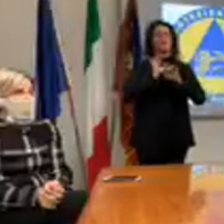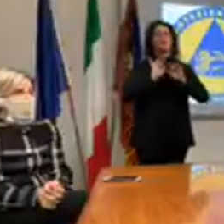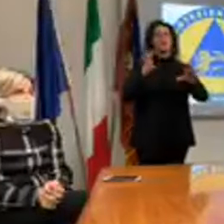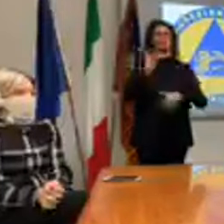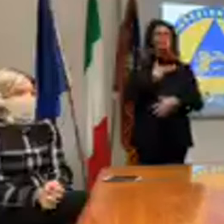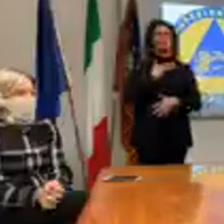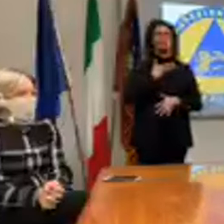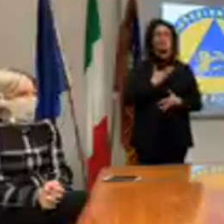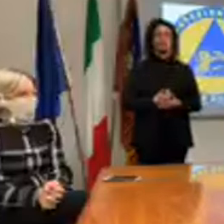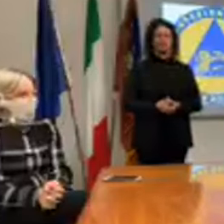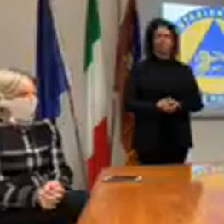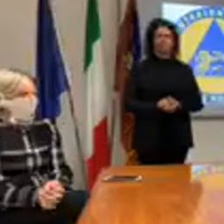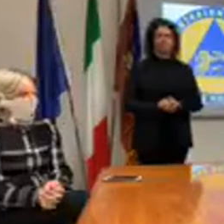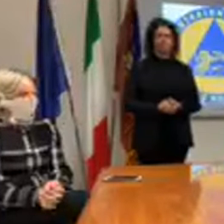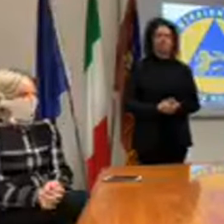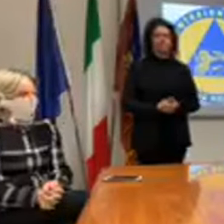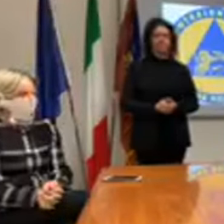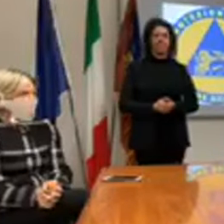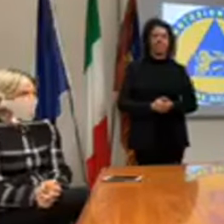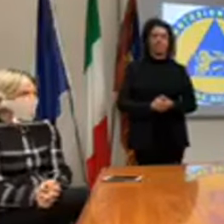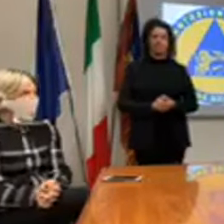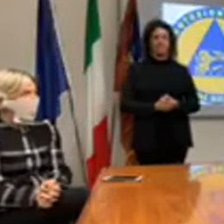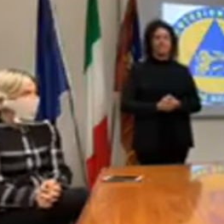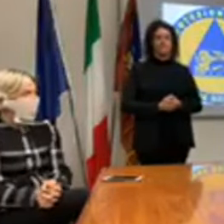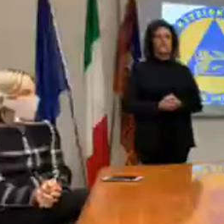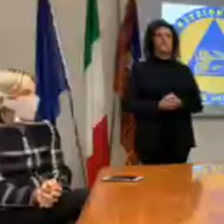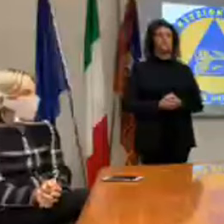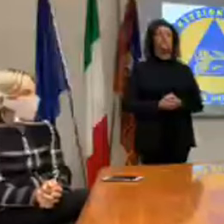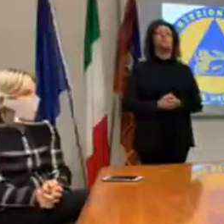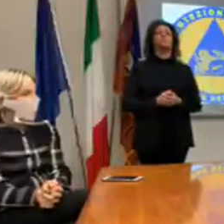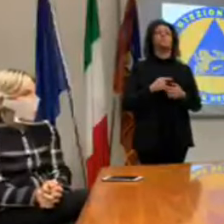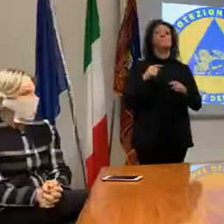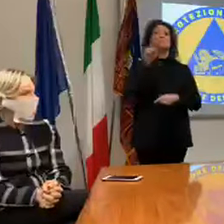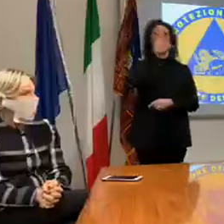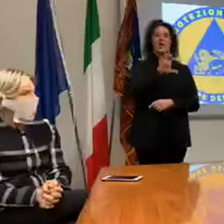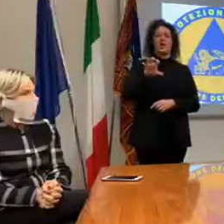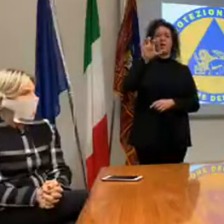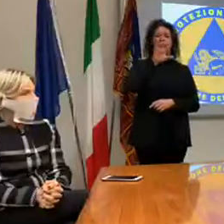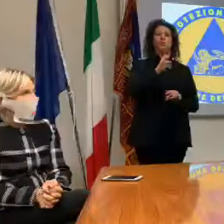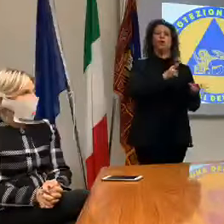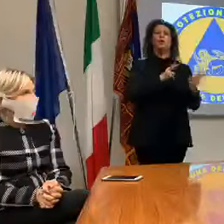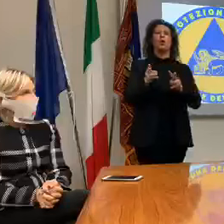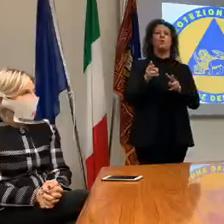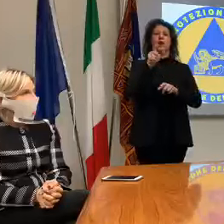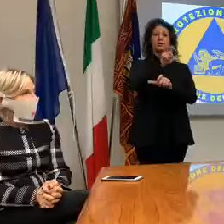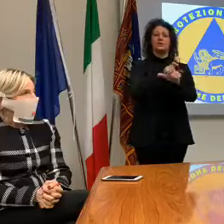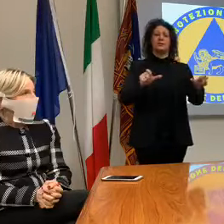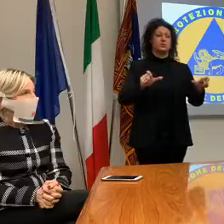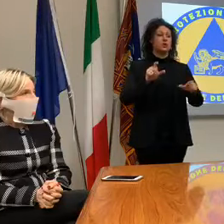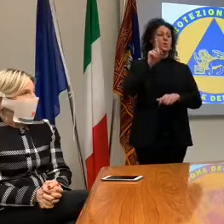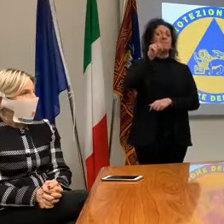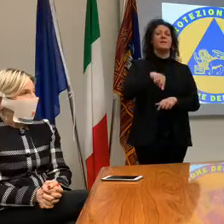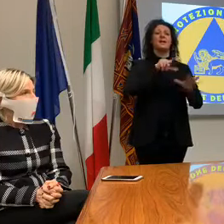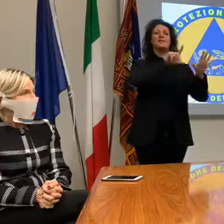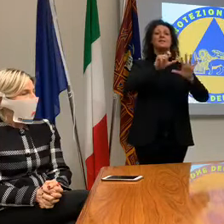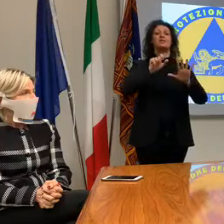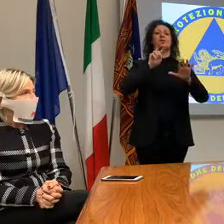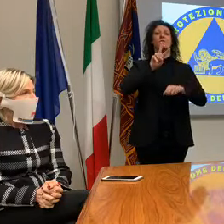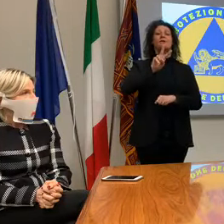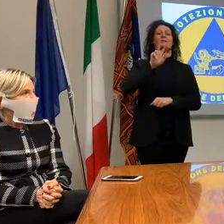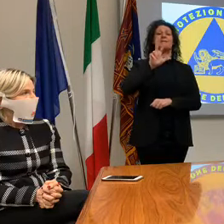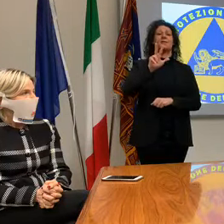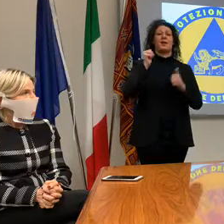Abbiamo in questo momento ricoverati nella struttura del Veneto, bollettino di questa mattina, 1.723